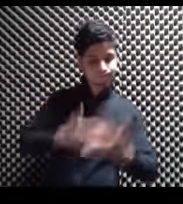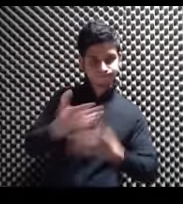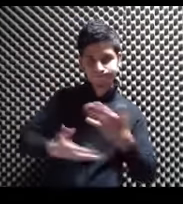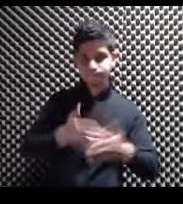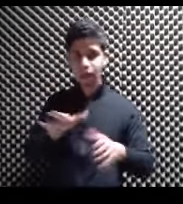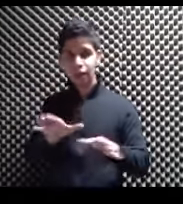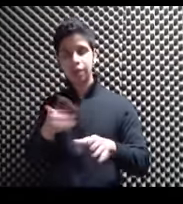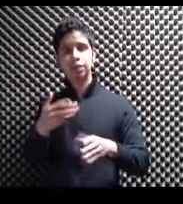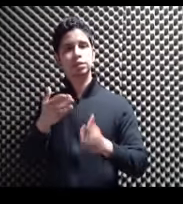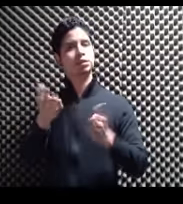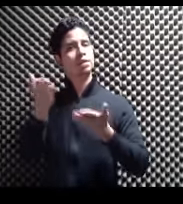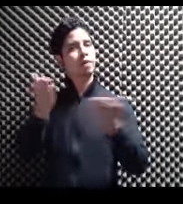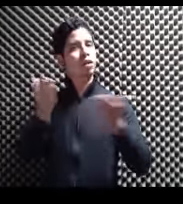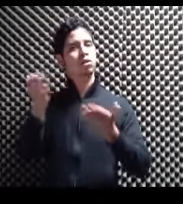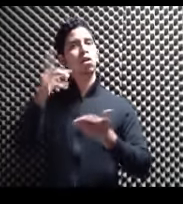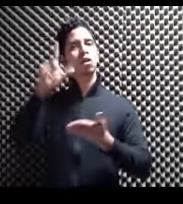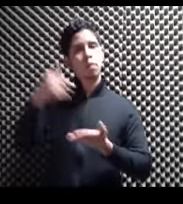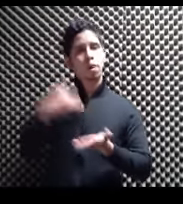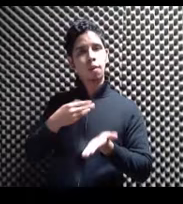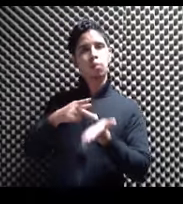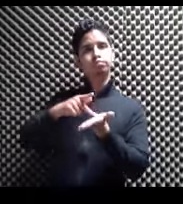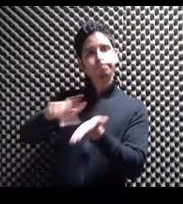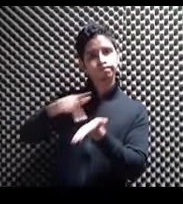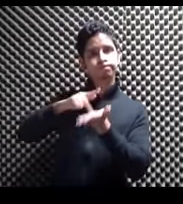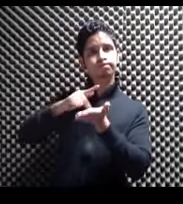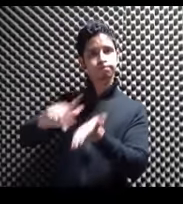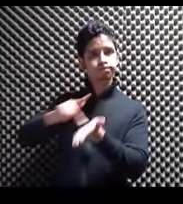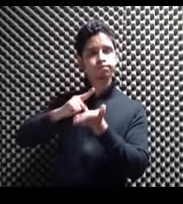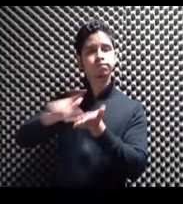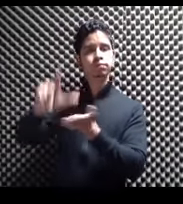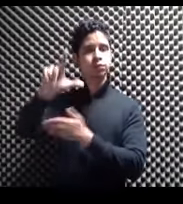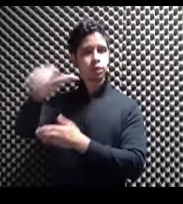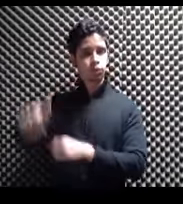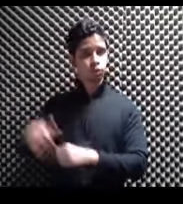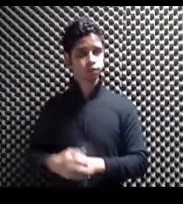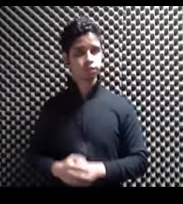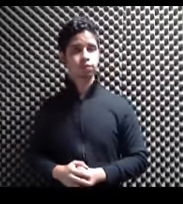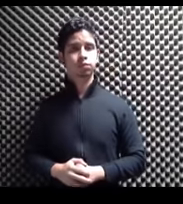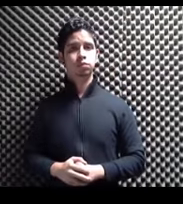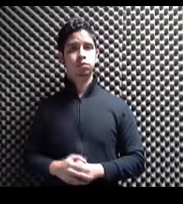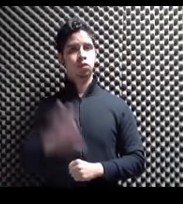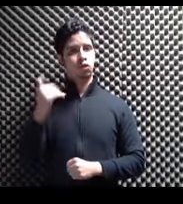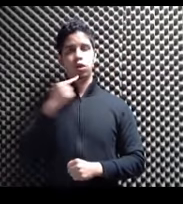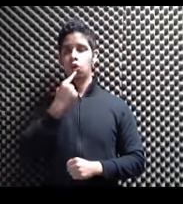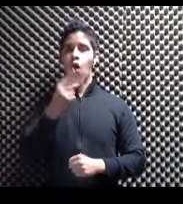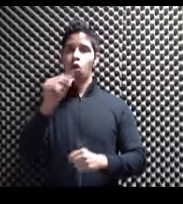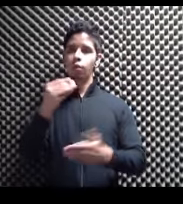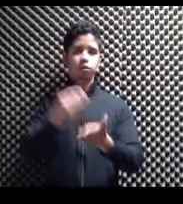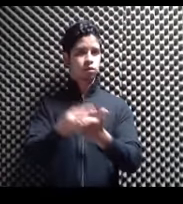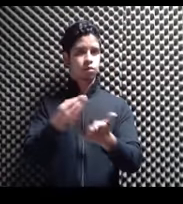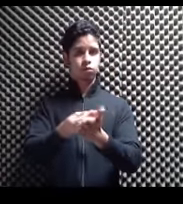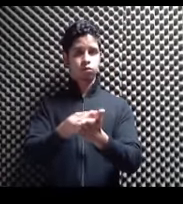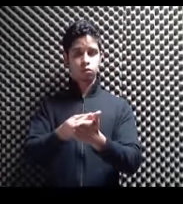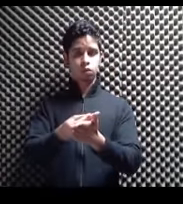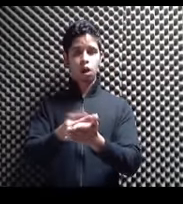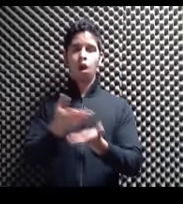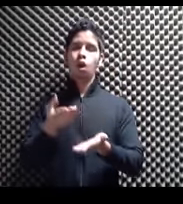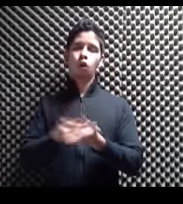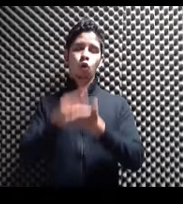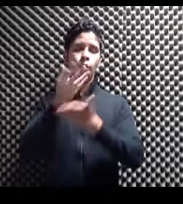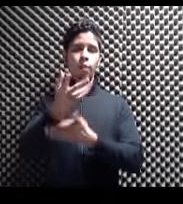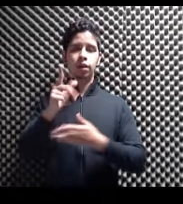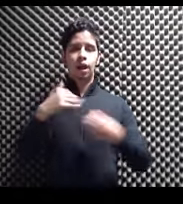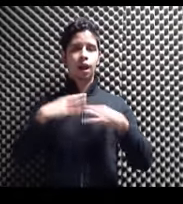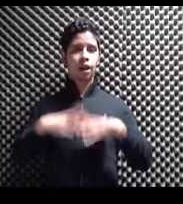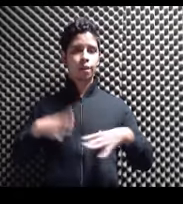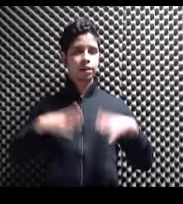abonando ahí esa cuentita. Por eso yo digo, no me des dinero, es cuestión de cómprame la camiseta y de una manera u otra estás